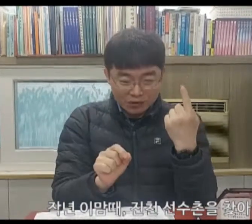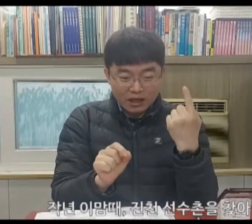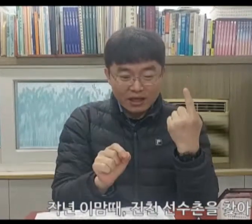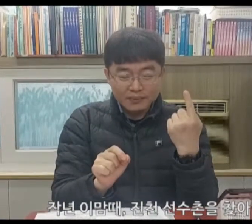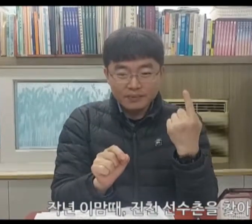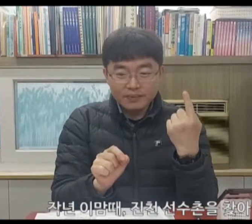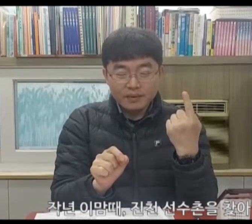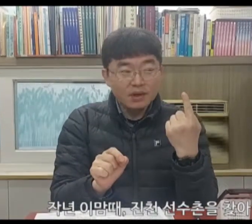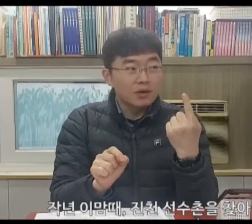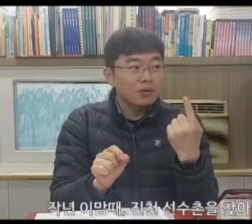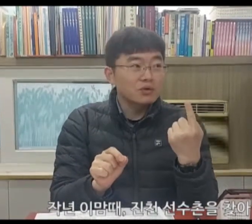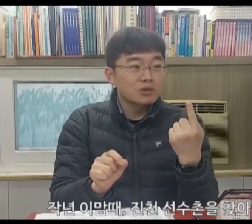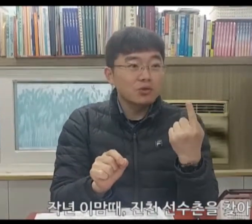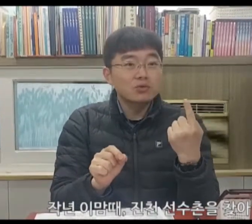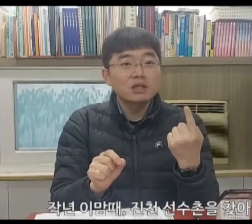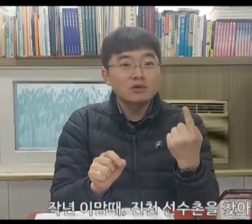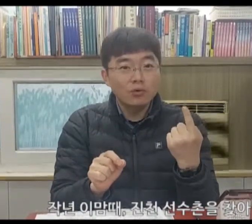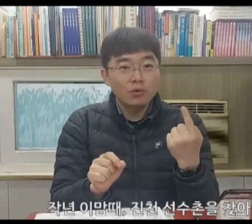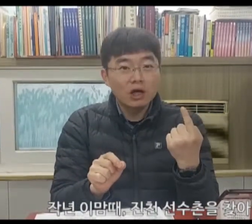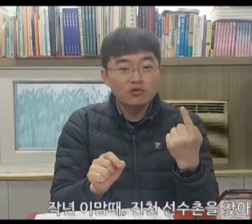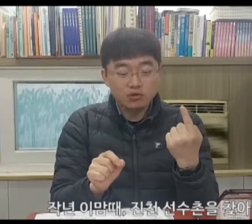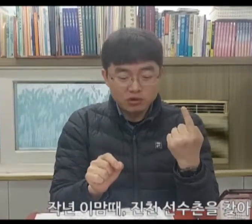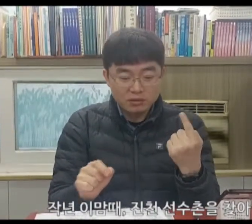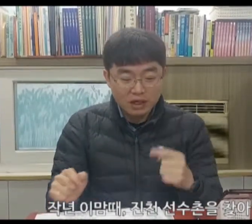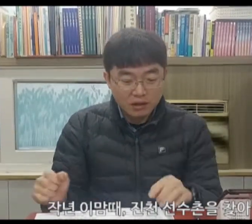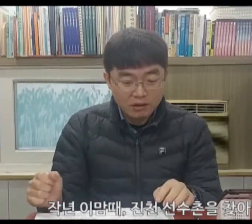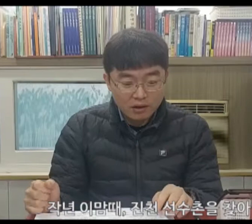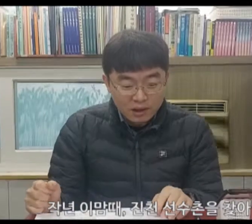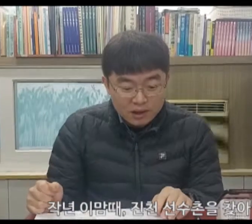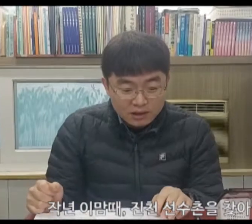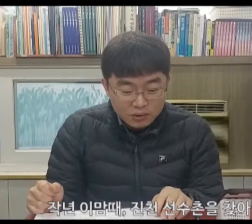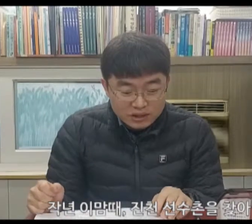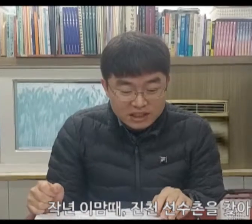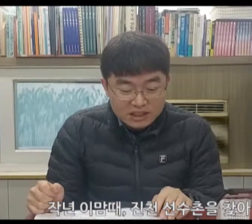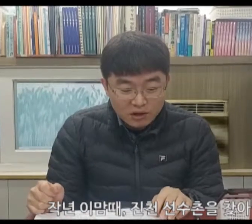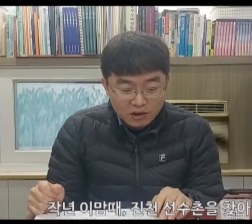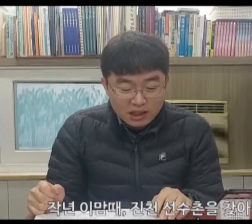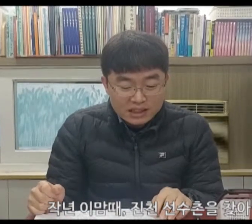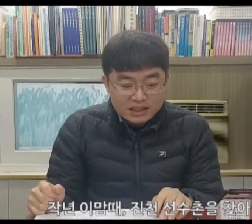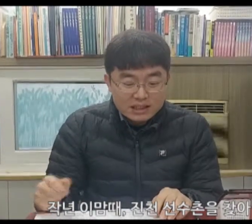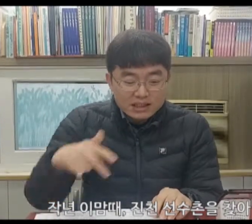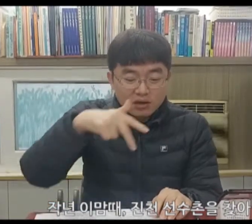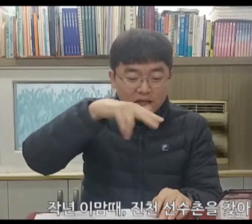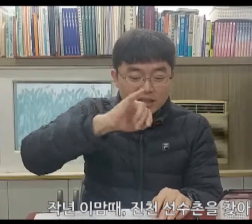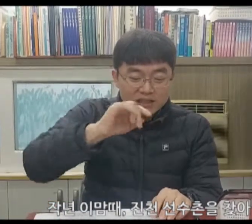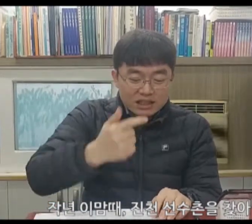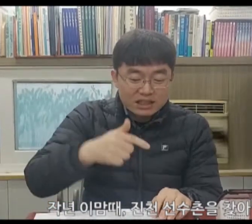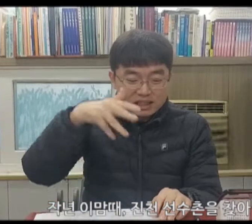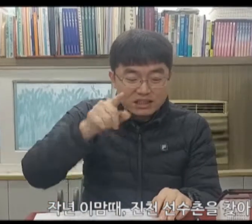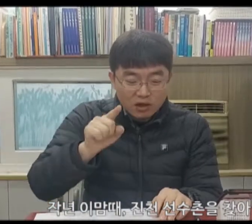1월에 이런 식으로 구체적으로 해주면 좋습니다. 그리고 진천에 있는 진천